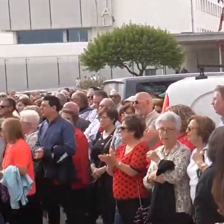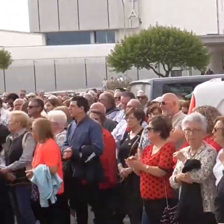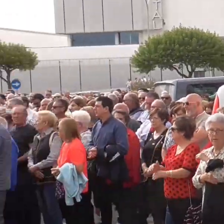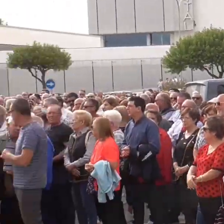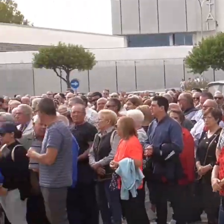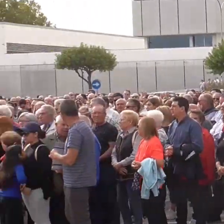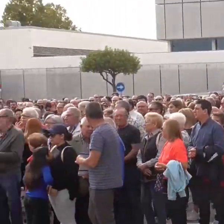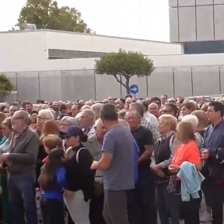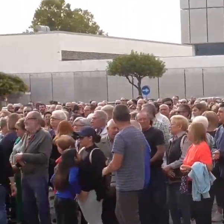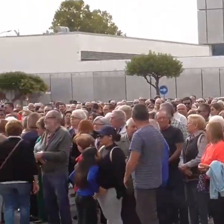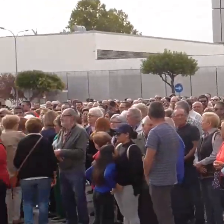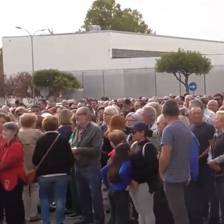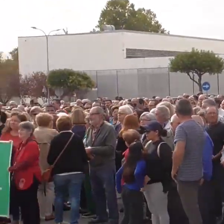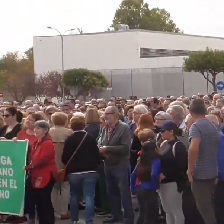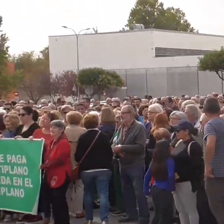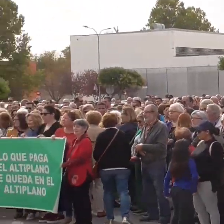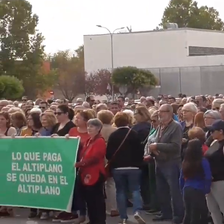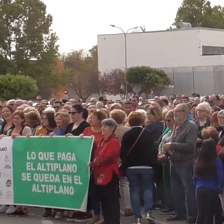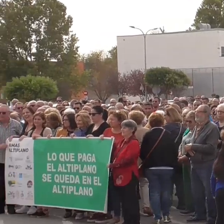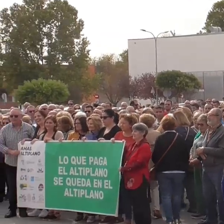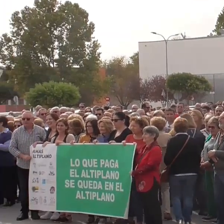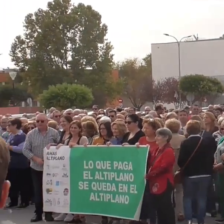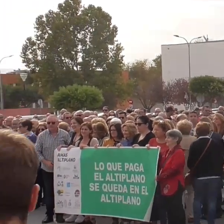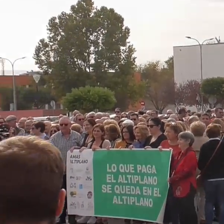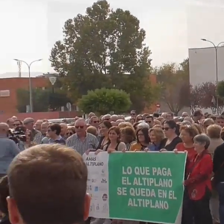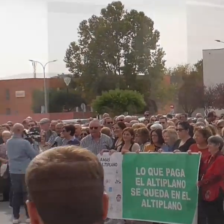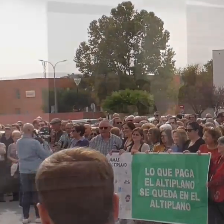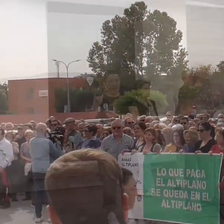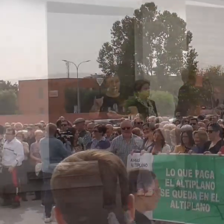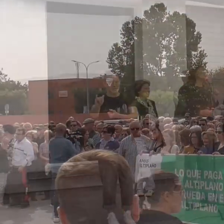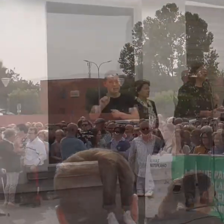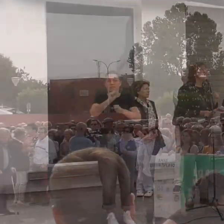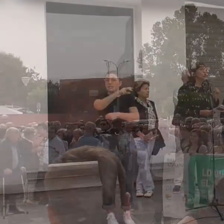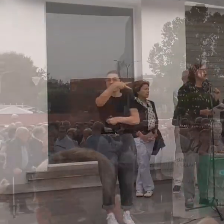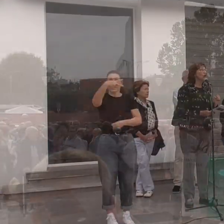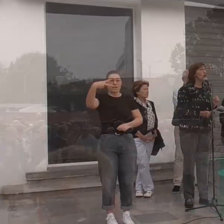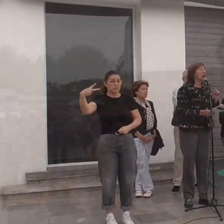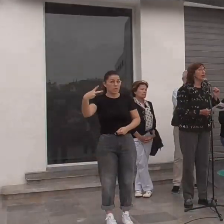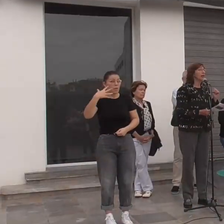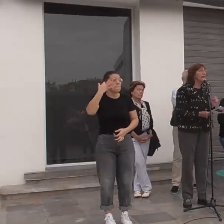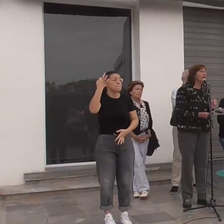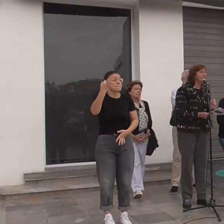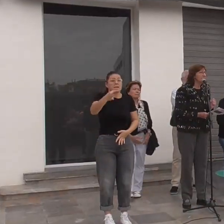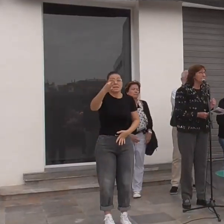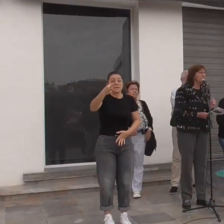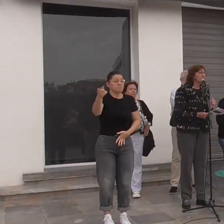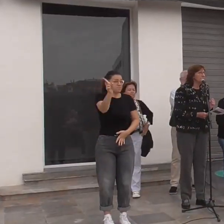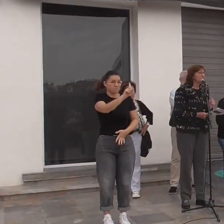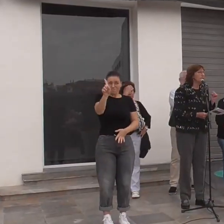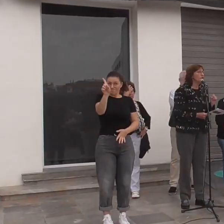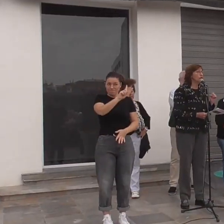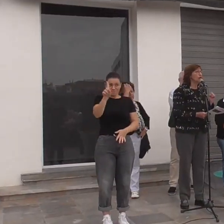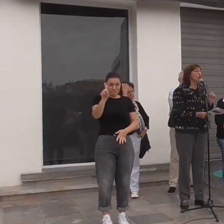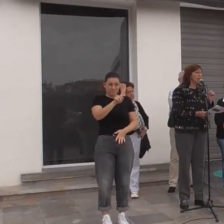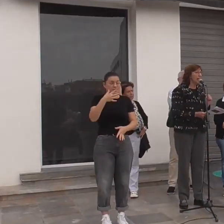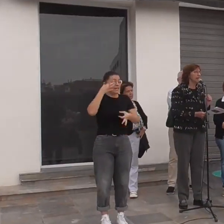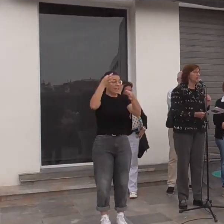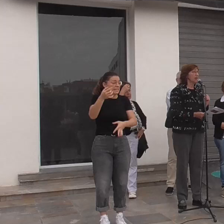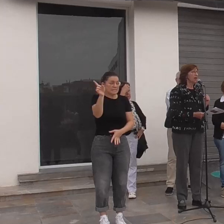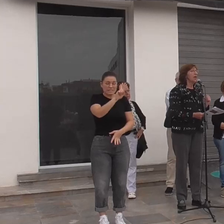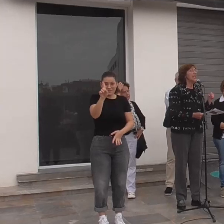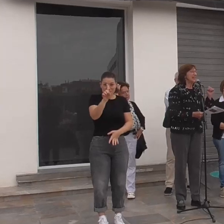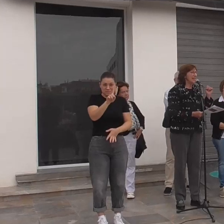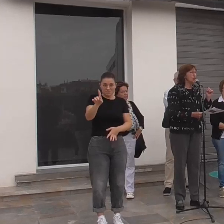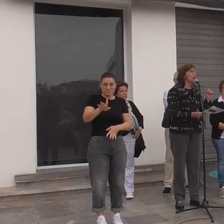Lo hace sobre las listas de espera. Los resultados, por tanto, no son reales. No son